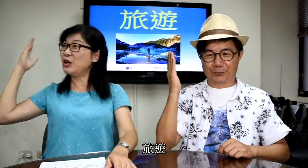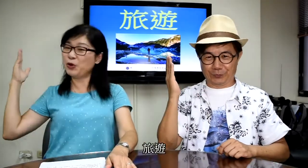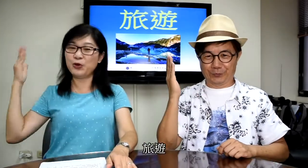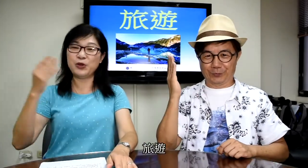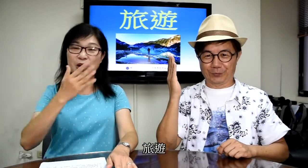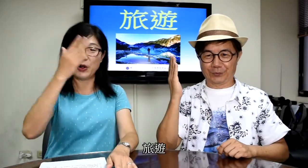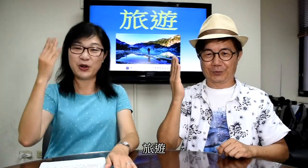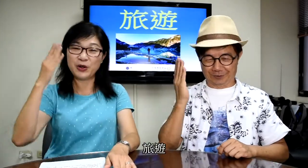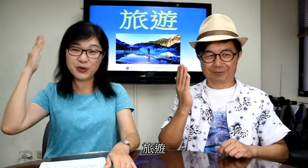旅游。